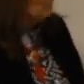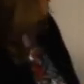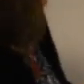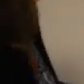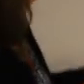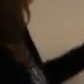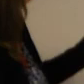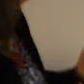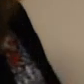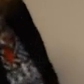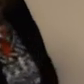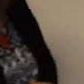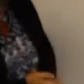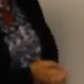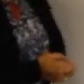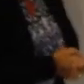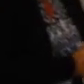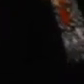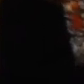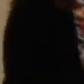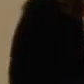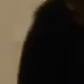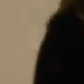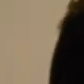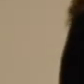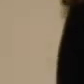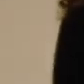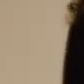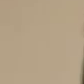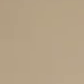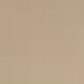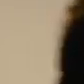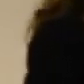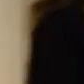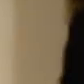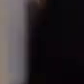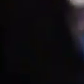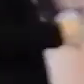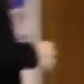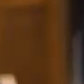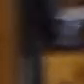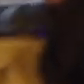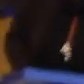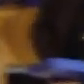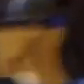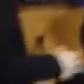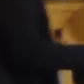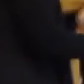Junio de 1934, junio de 2014.